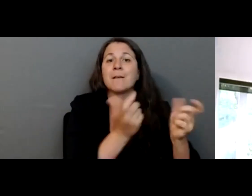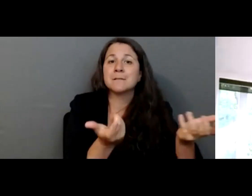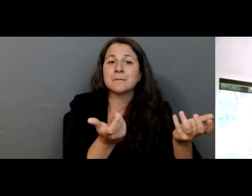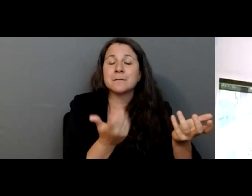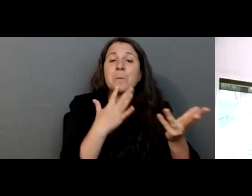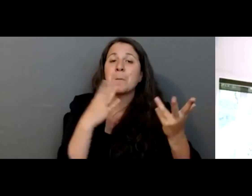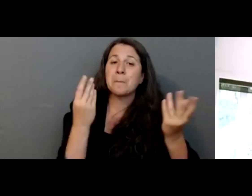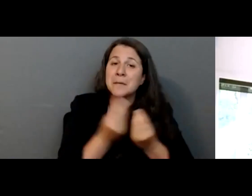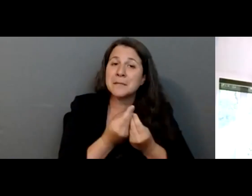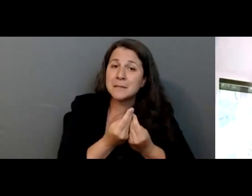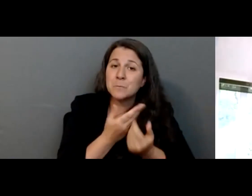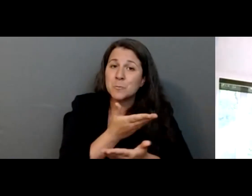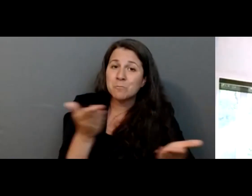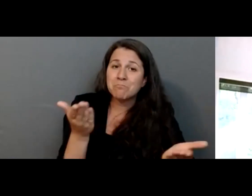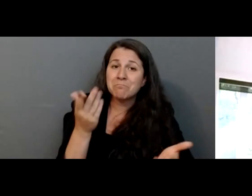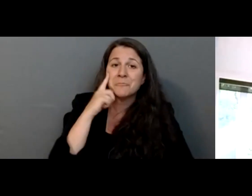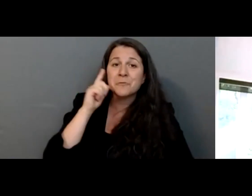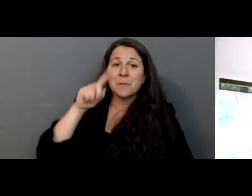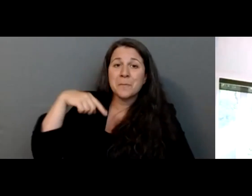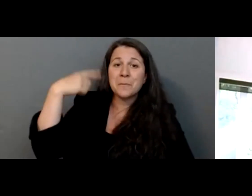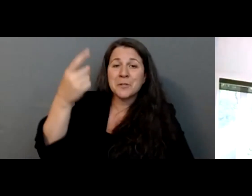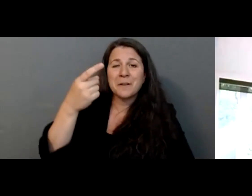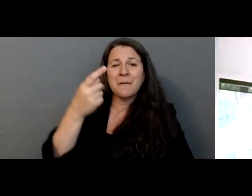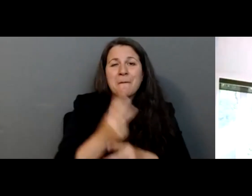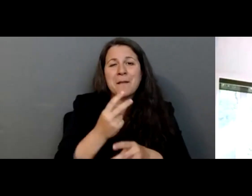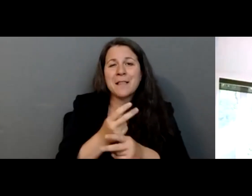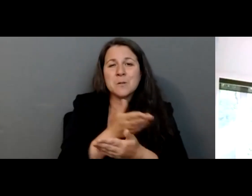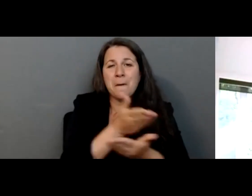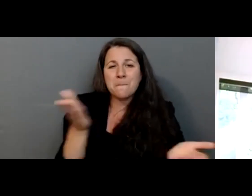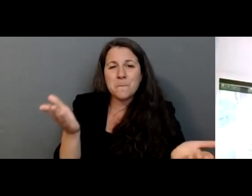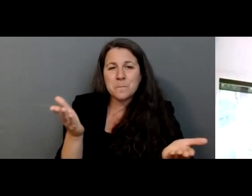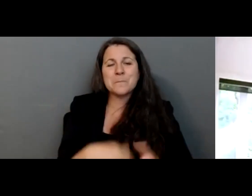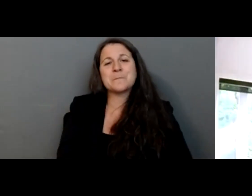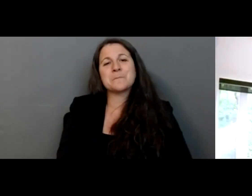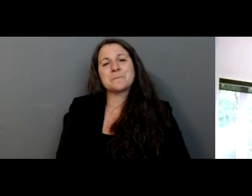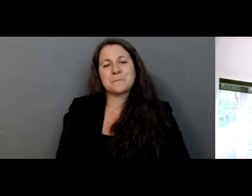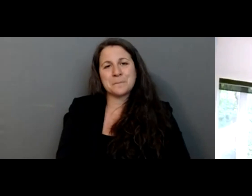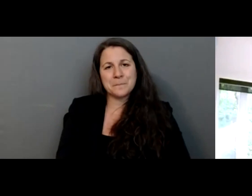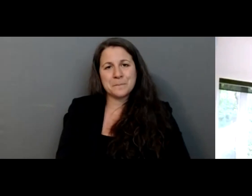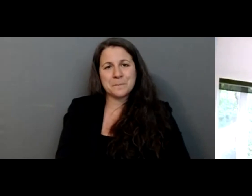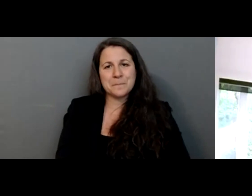et les panélistes, à la prochaine, portez-vous bien et merci beaucoup. À bientôt.